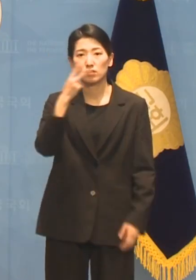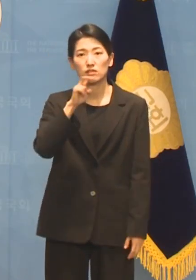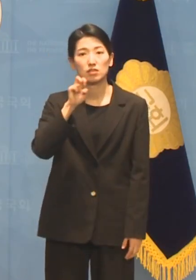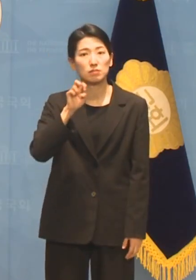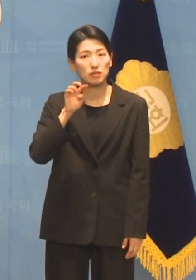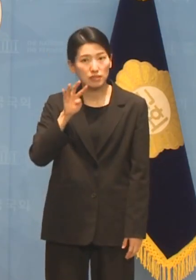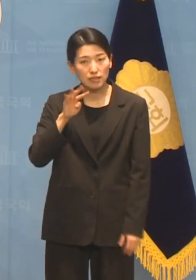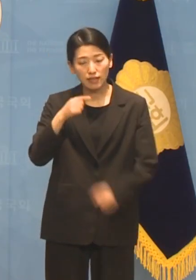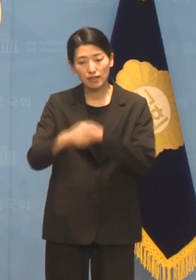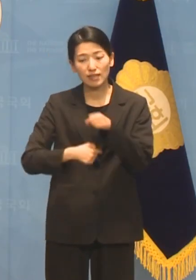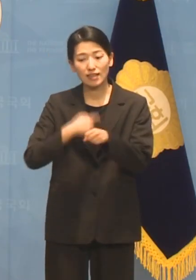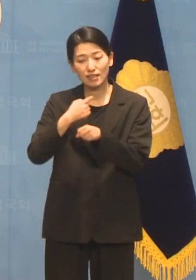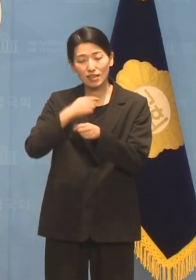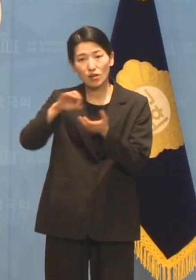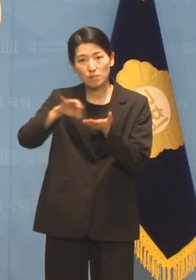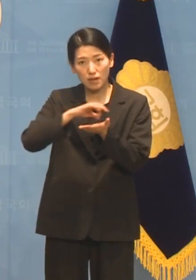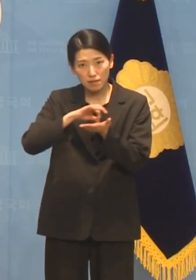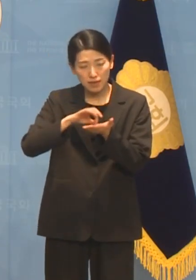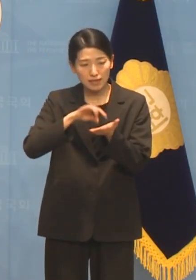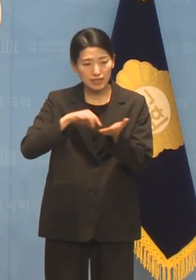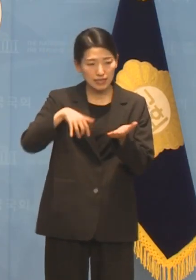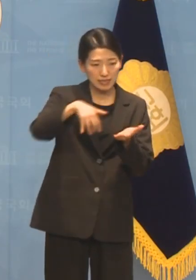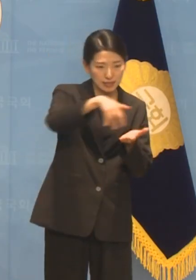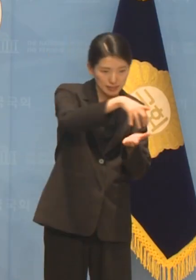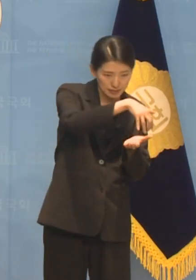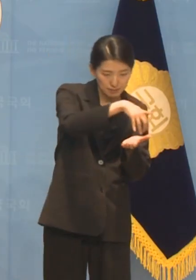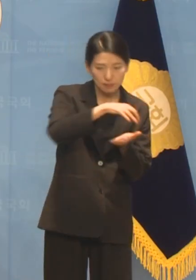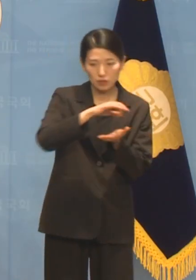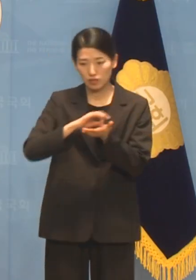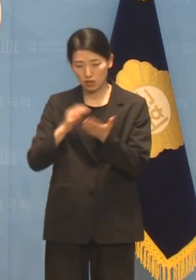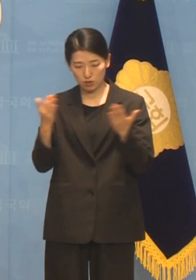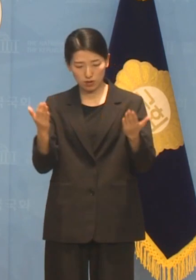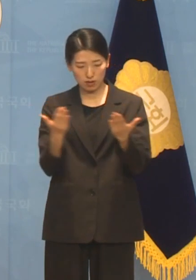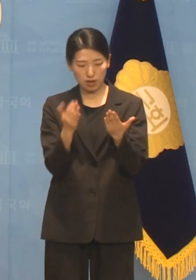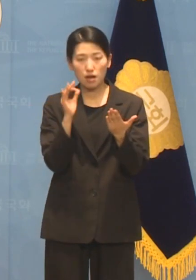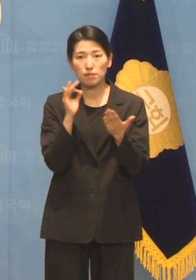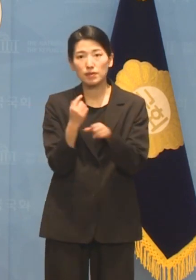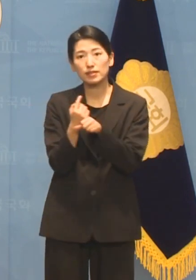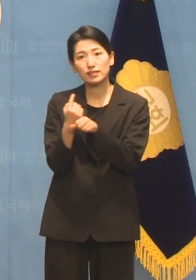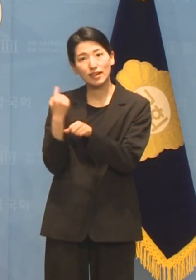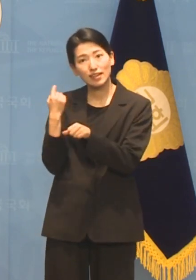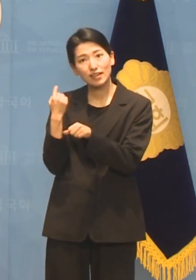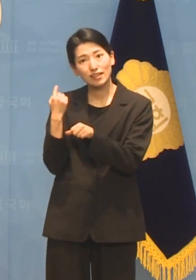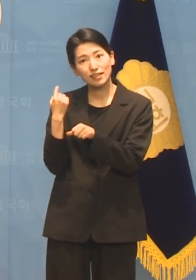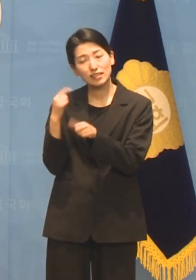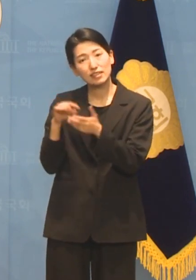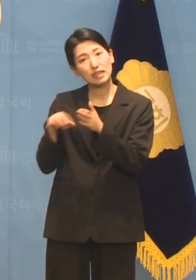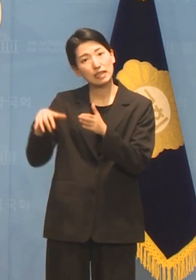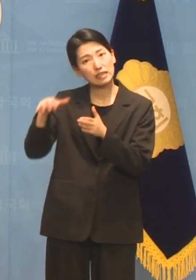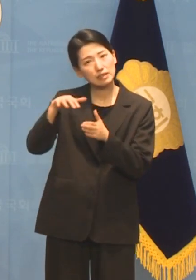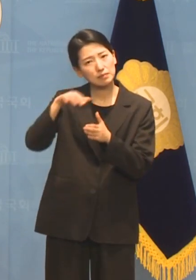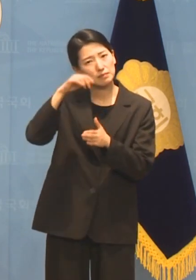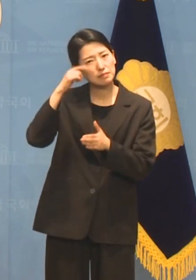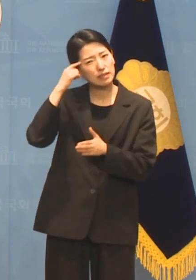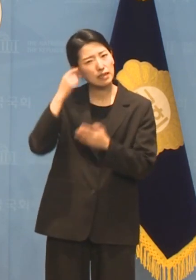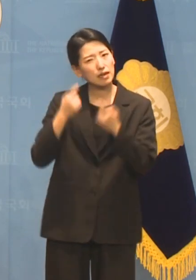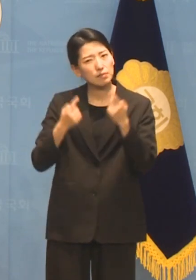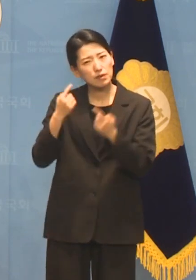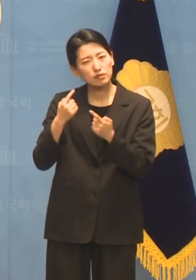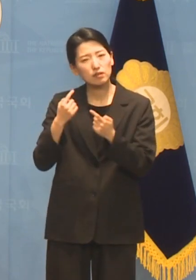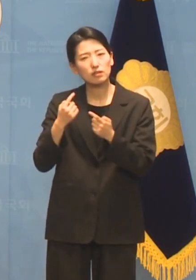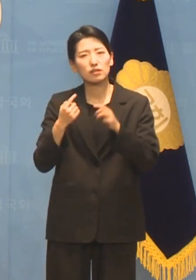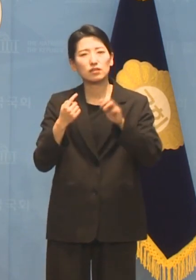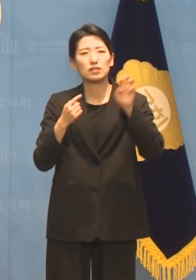2024년 회계연도 총세입 총세출 마감 결과에 따르면 작년 국세 수입은 예산 대비 30.8조